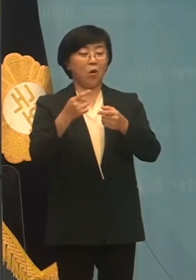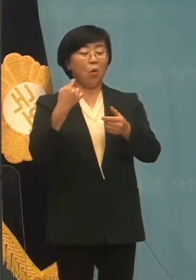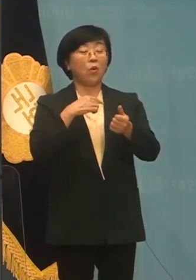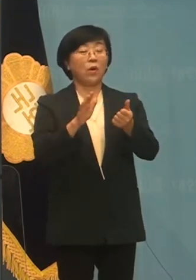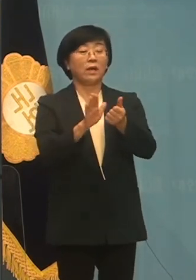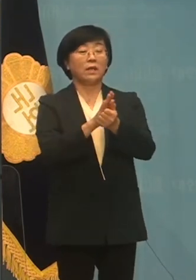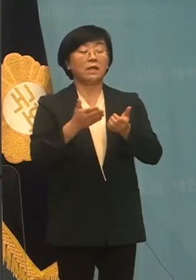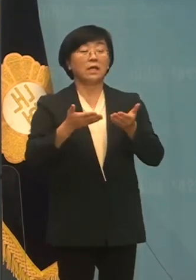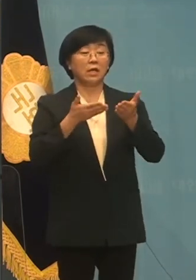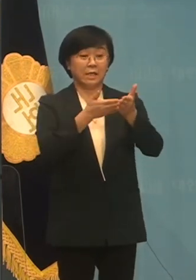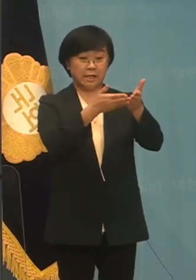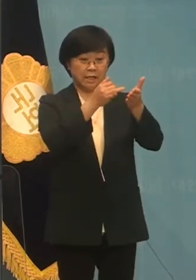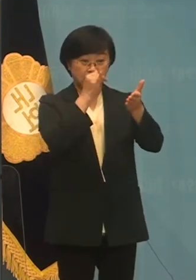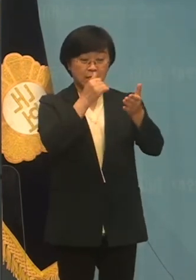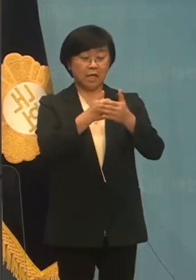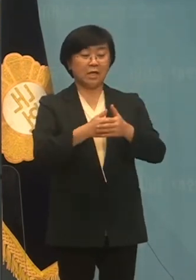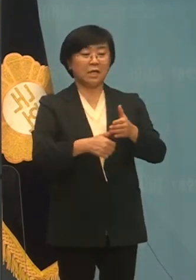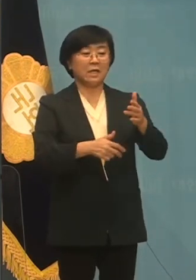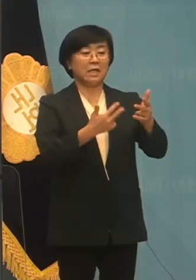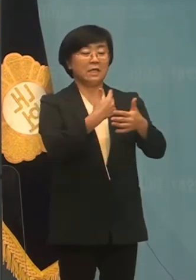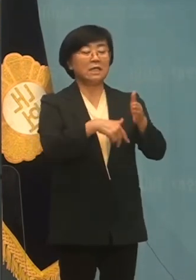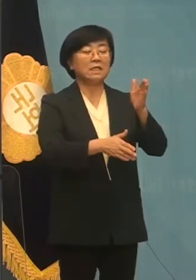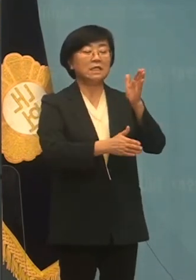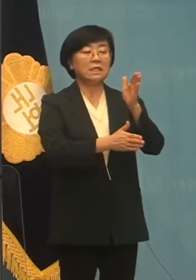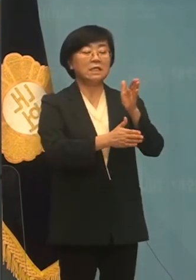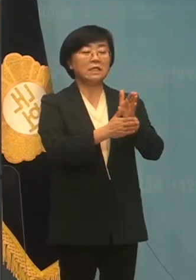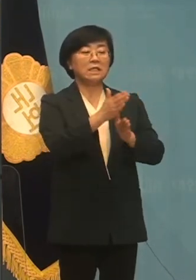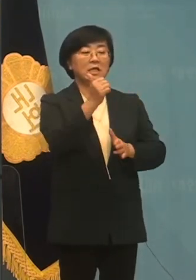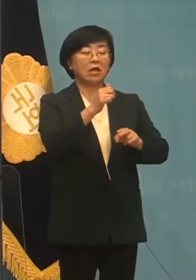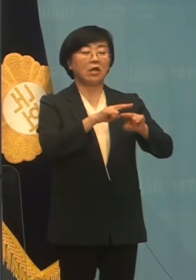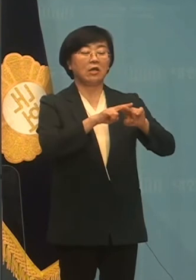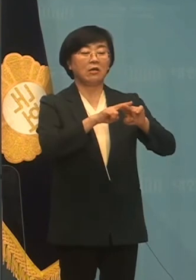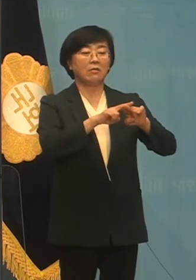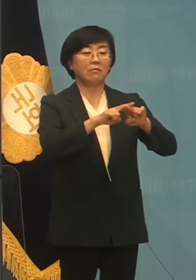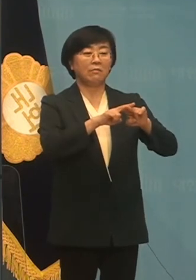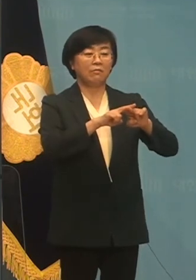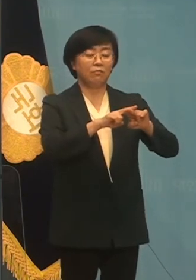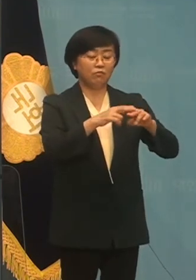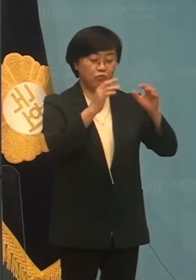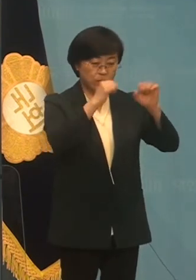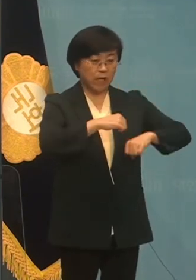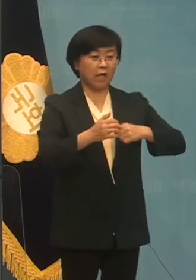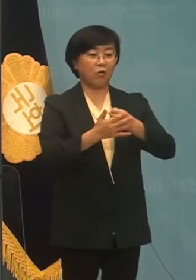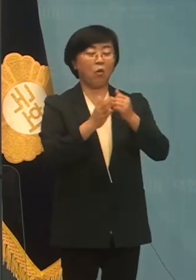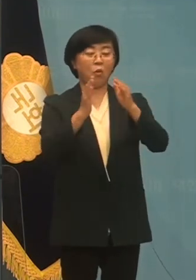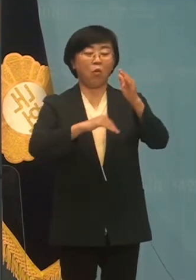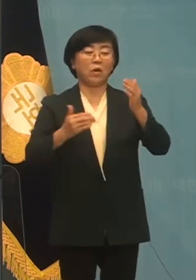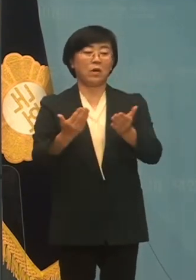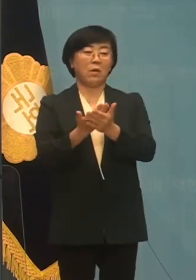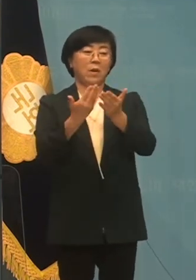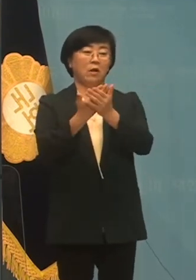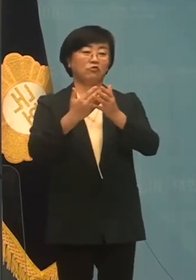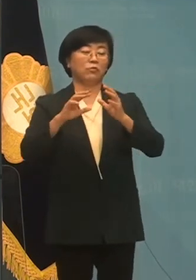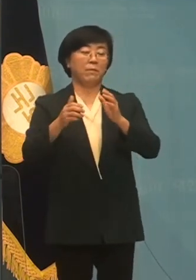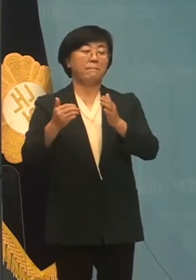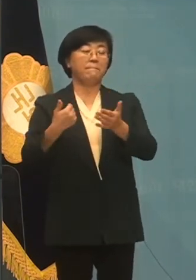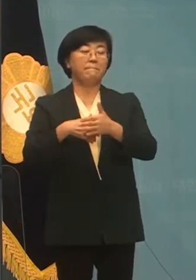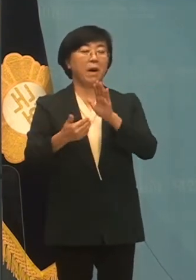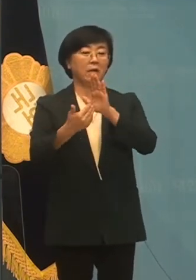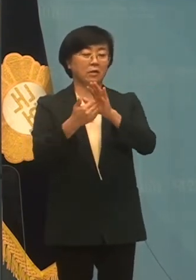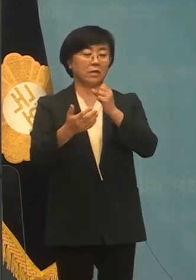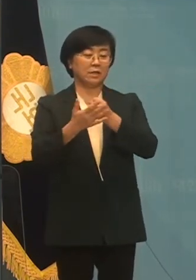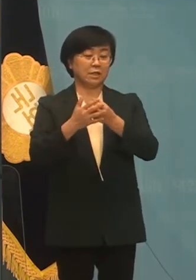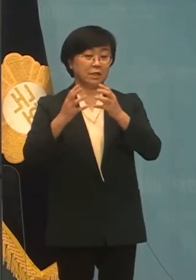의견을 냈는데 이 시장이 묵살했고 결국 공영개발을 막은 것은 국민의힘 전신인 새누리당이